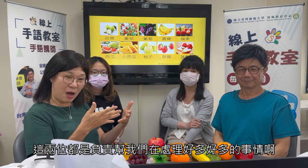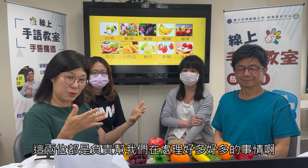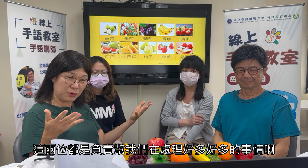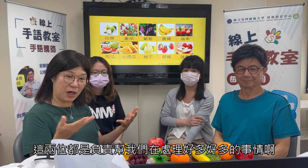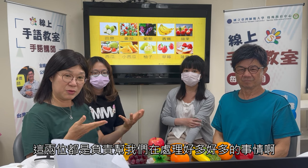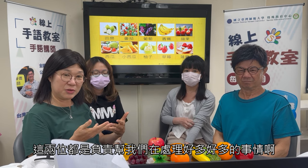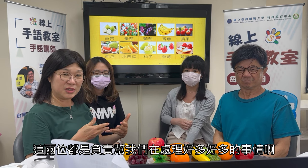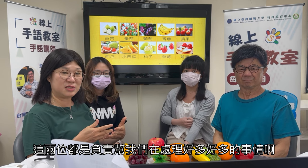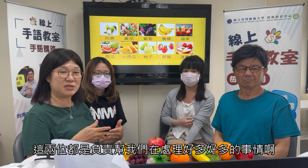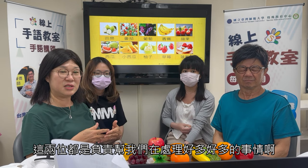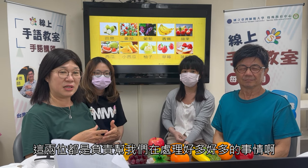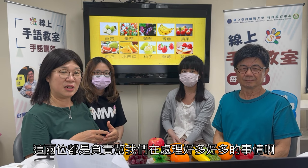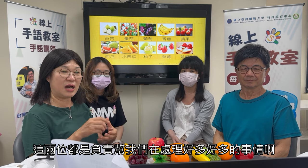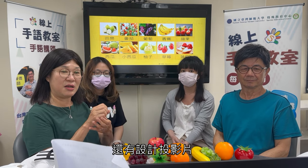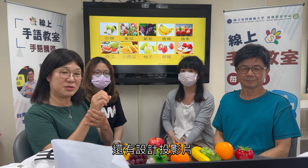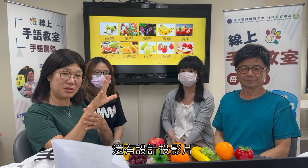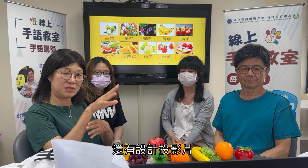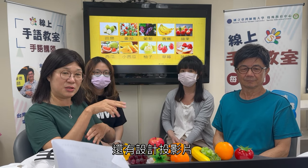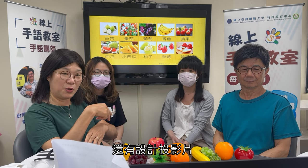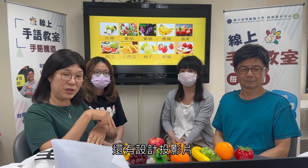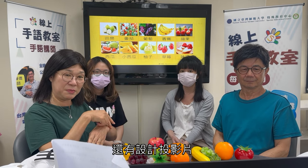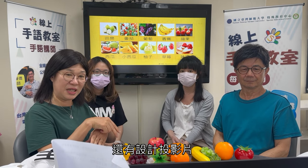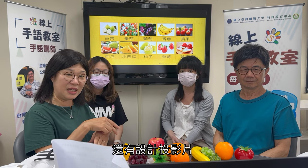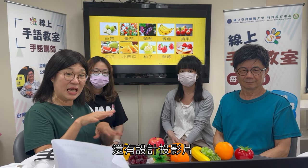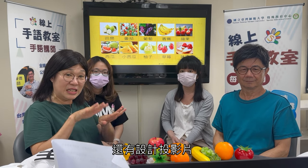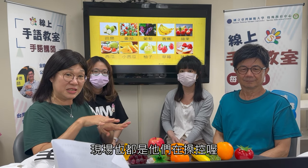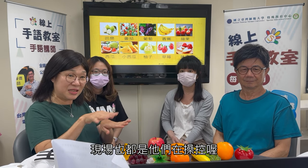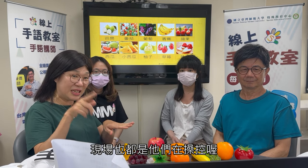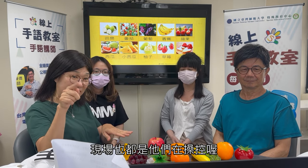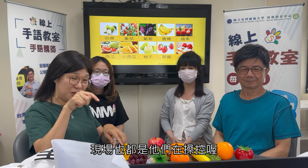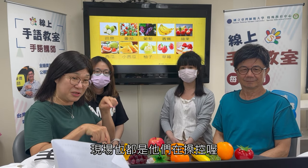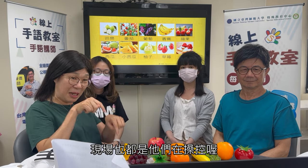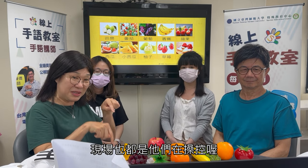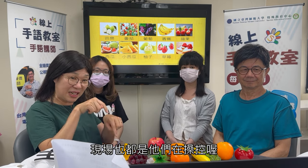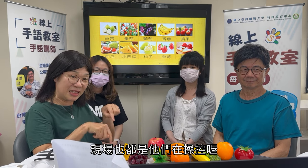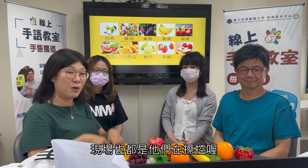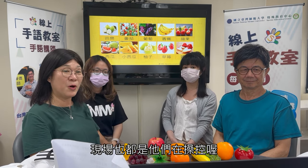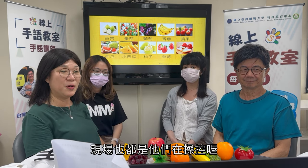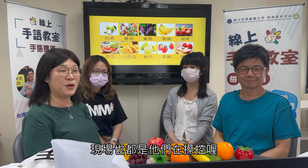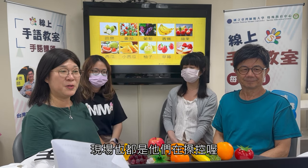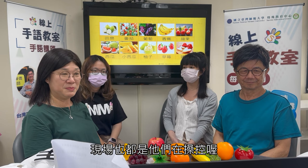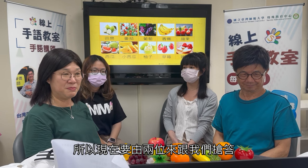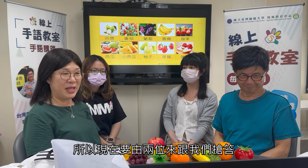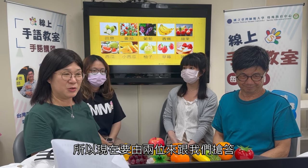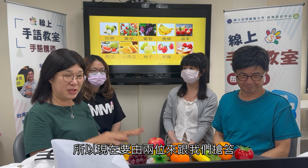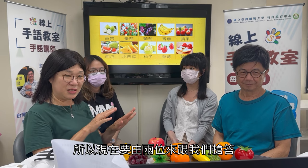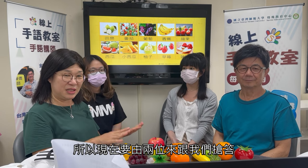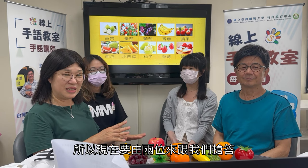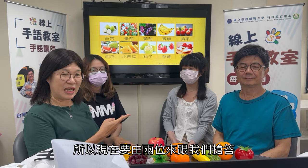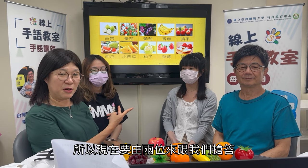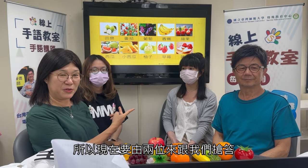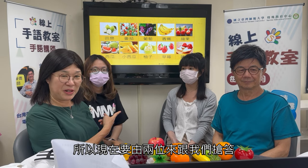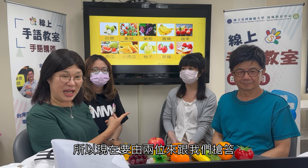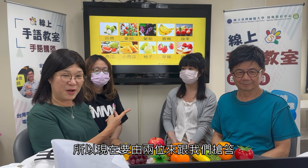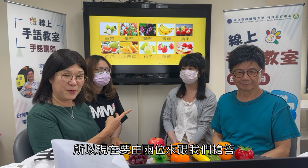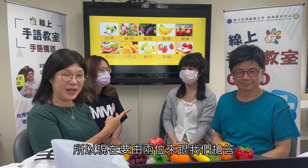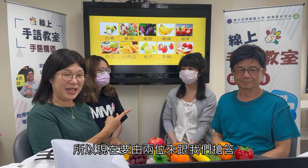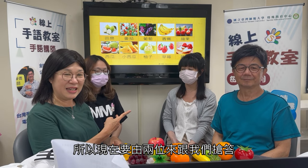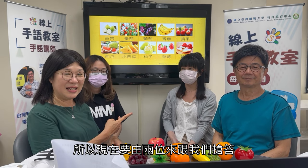多好多的事情啊，还有设计投影片，现场也都是他们在操控哦。所以现在要有两位